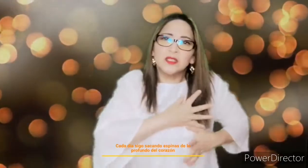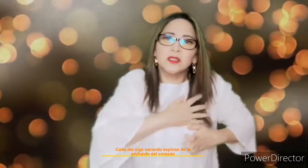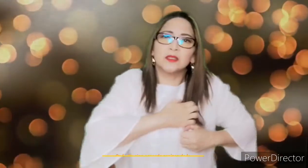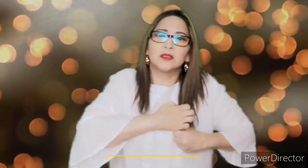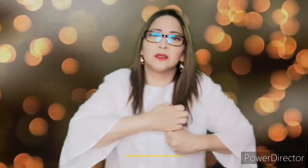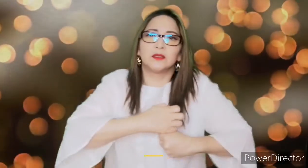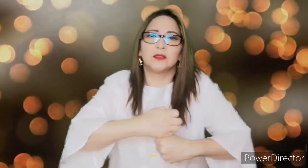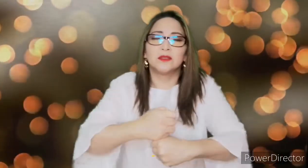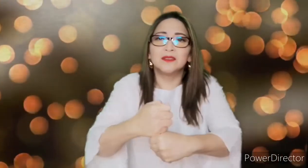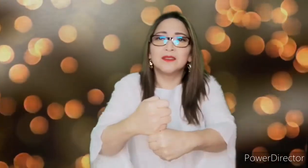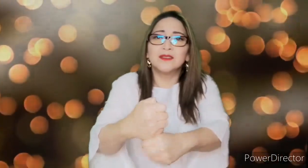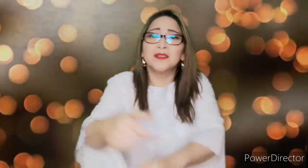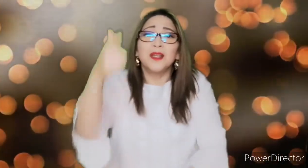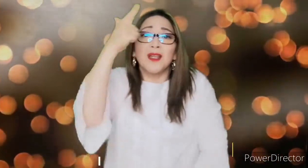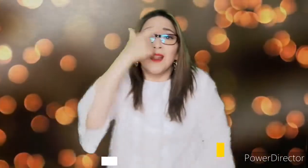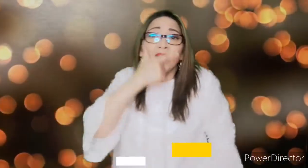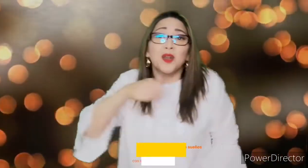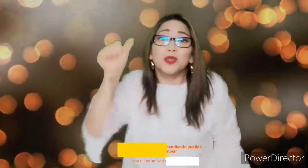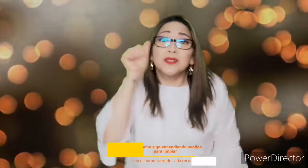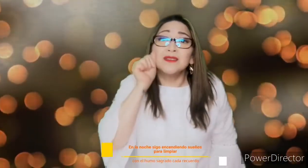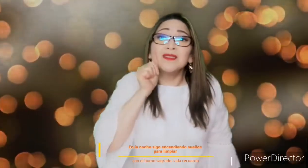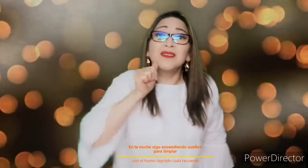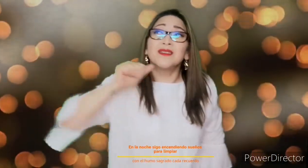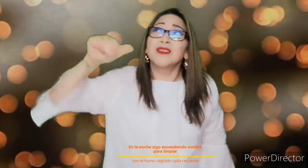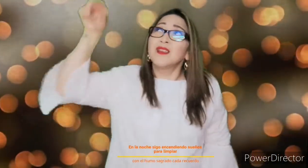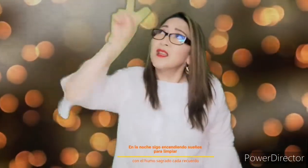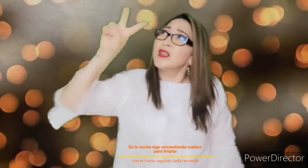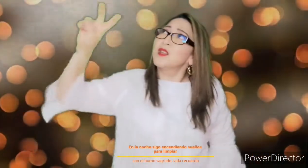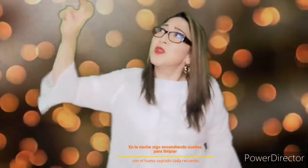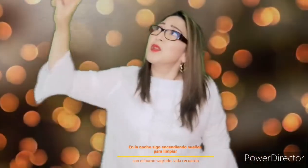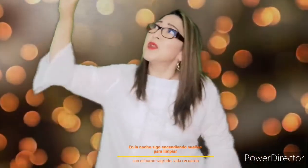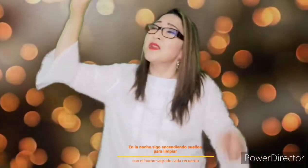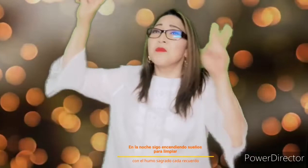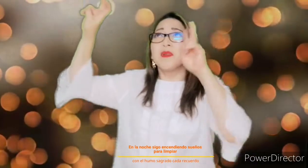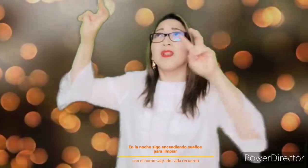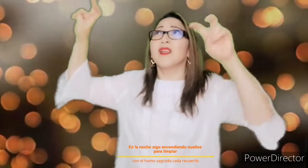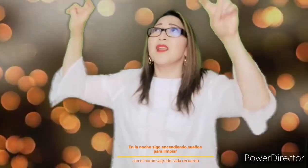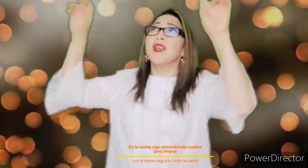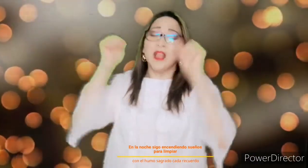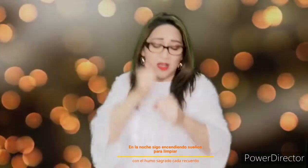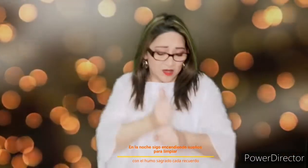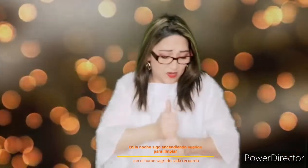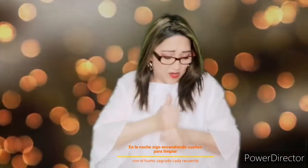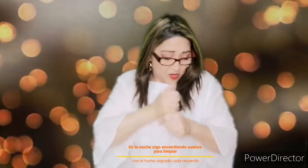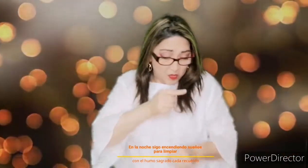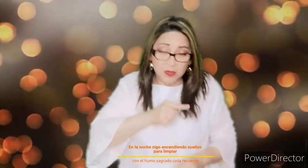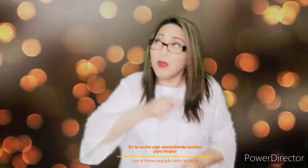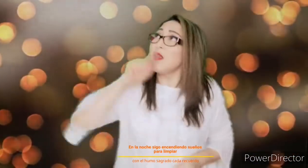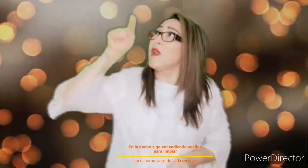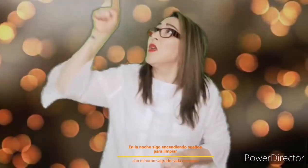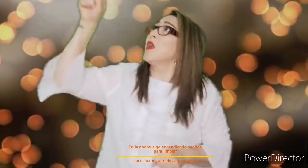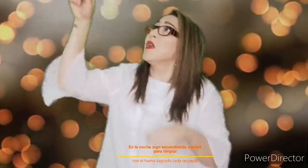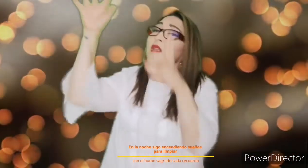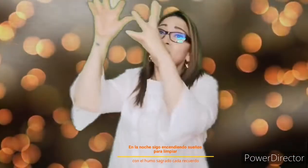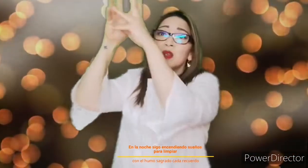del corazón Era noche, sí, pensé en mis sueños para limpiar Con el mundo cerrado me da recuerdo